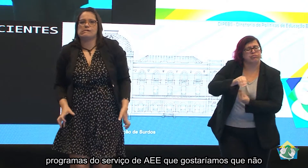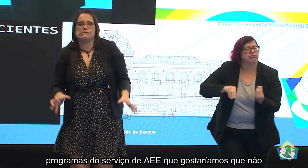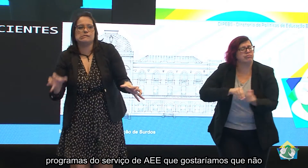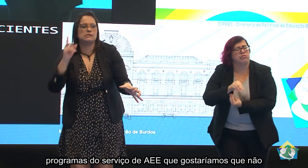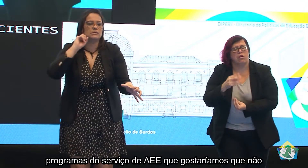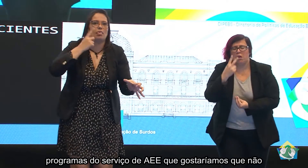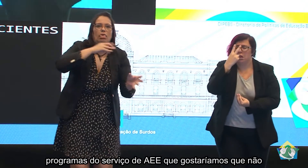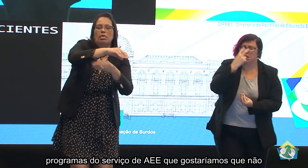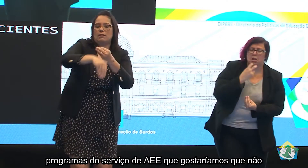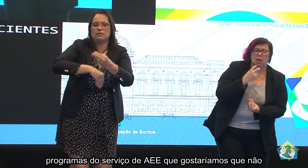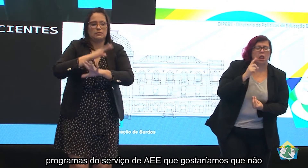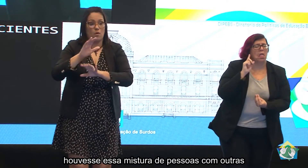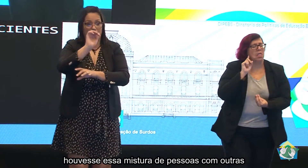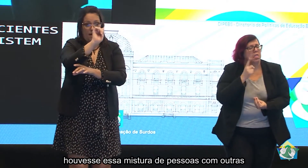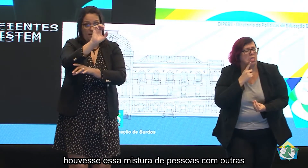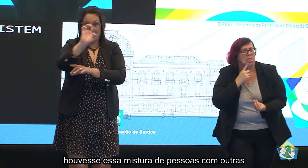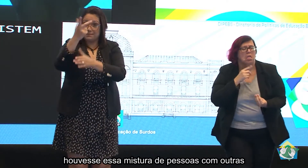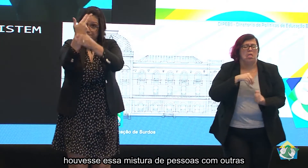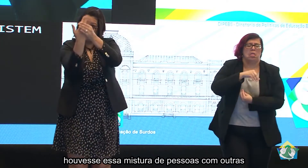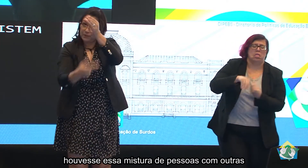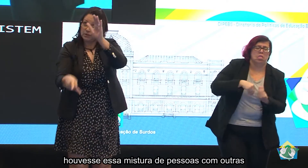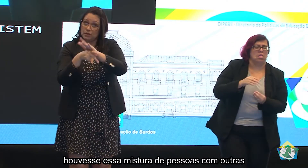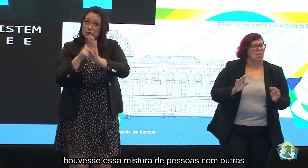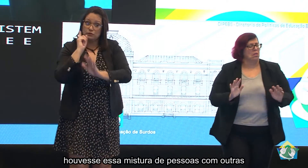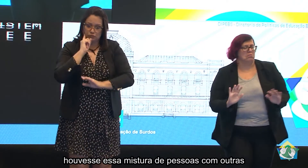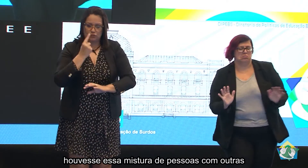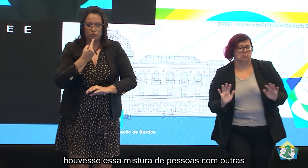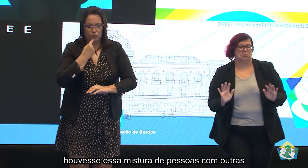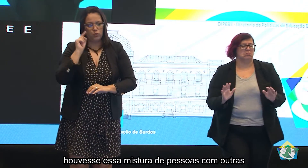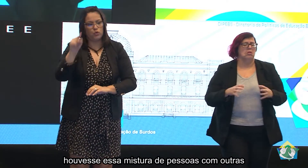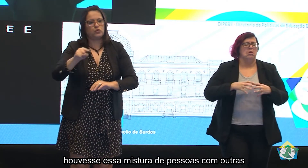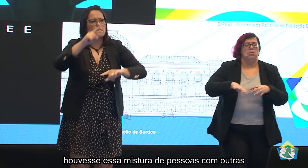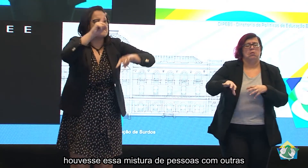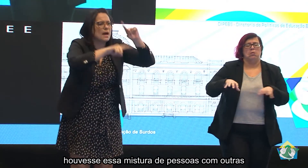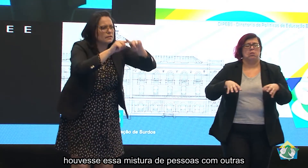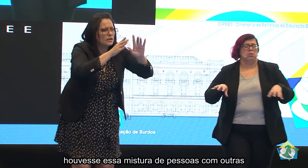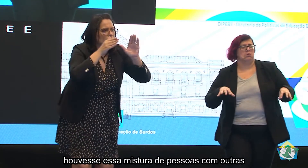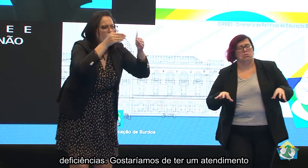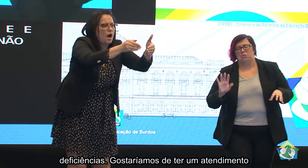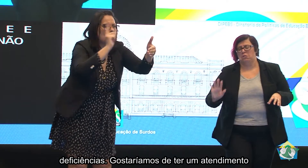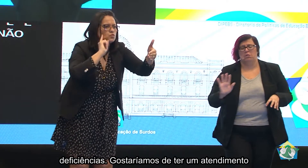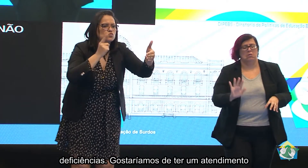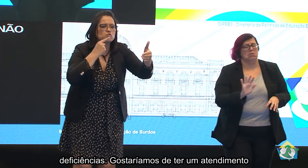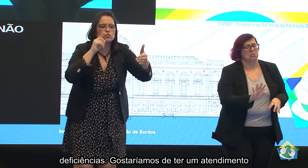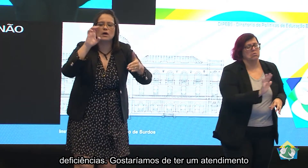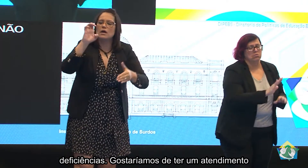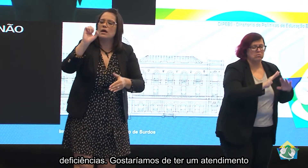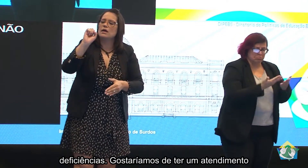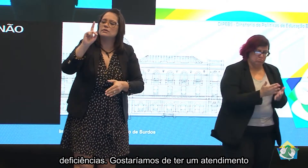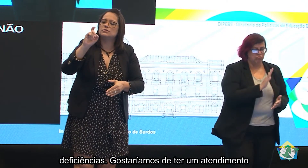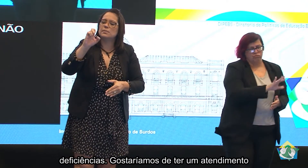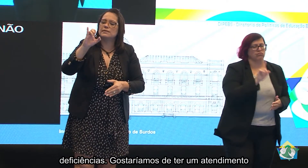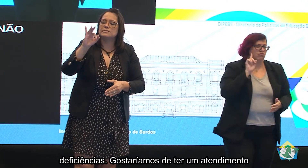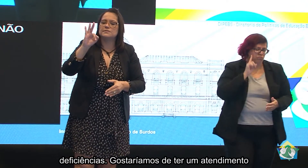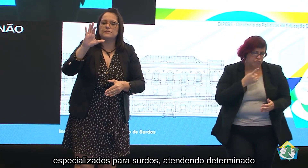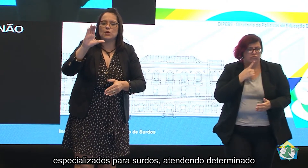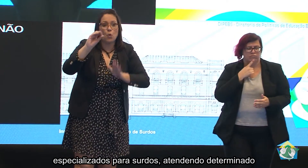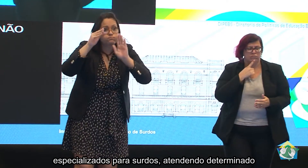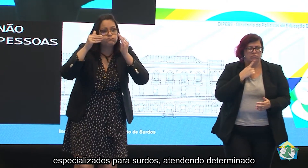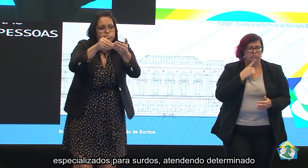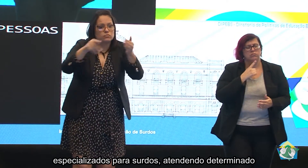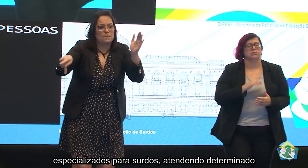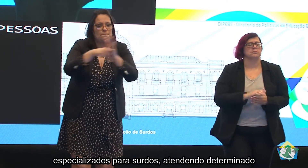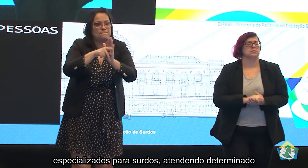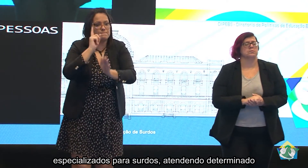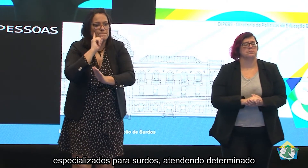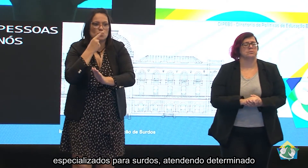de AEE que a gente gostaria que não houvesse essa mistura de pessoas com outras deficiências. Nós gostaríamos de ter um atendimento